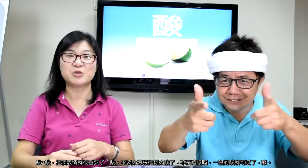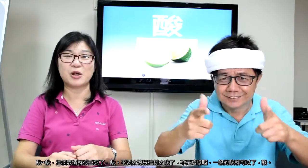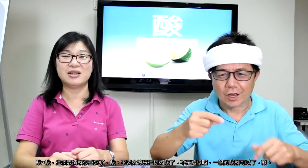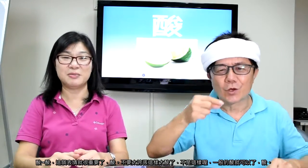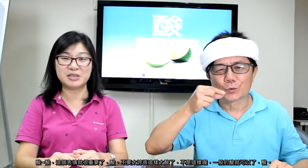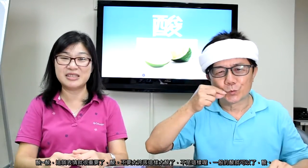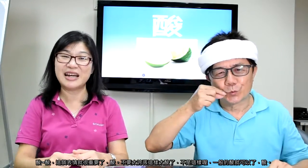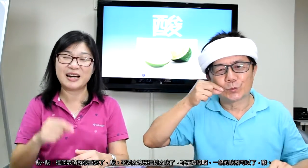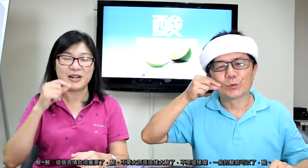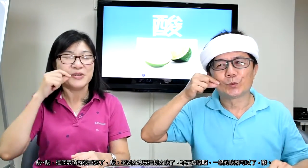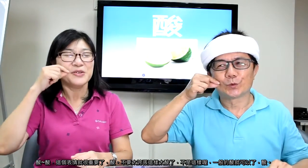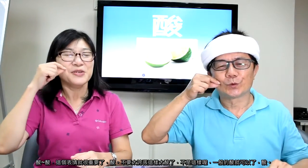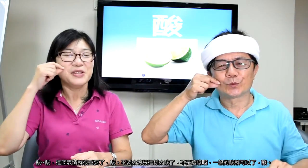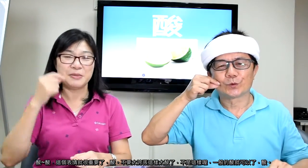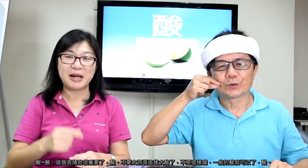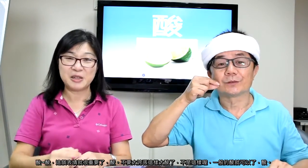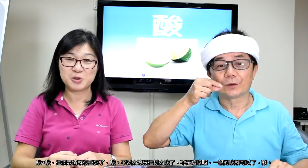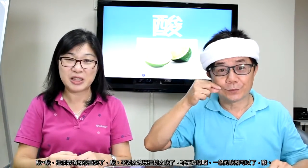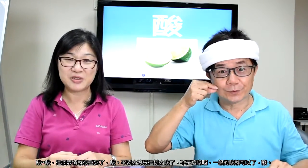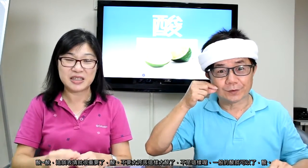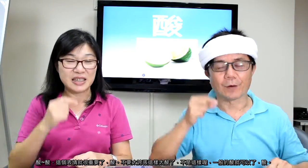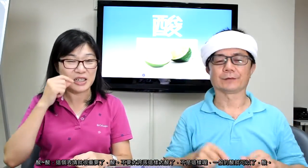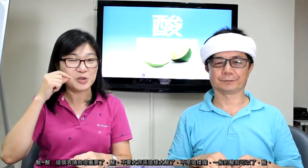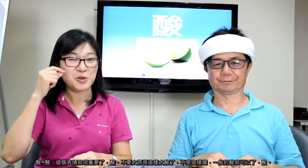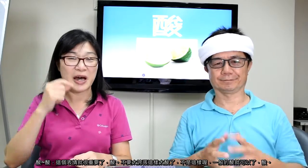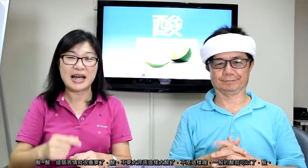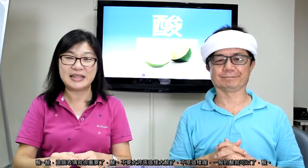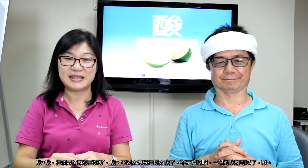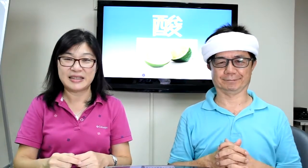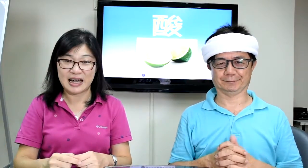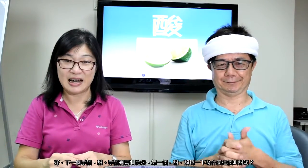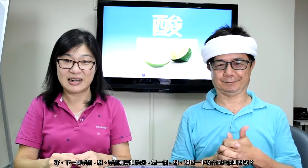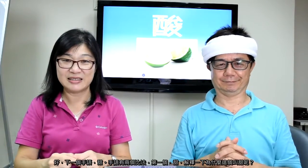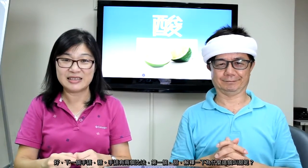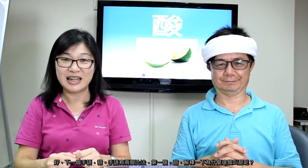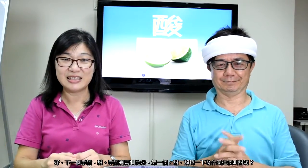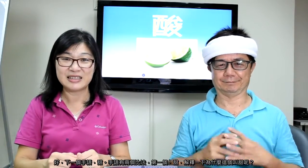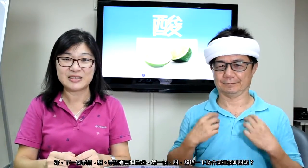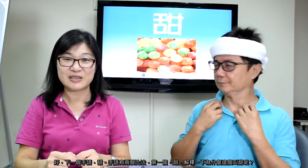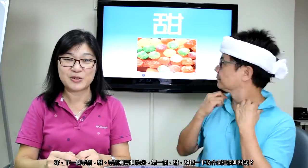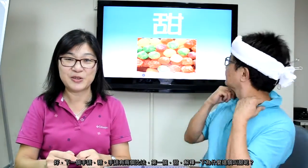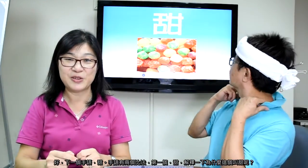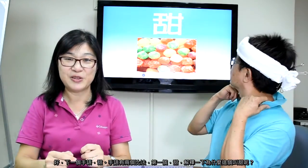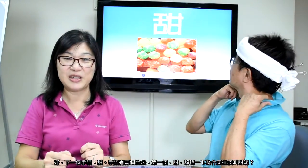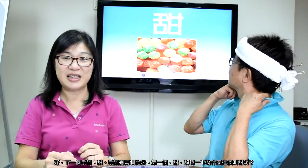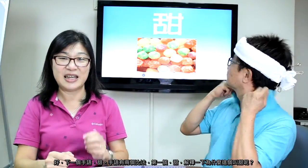酸了，不是这样哦，一般的酸就可以了。酸，好，下一个手语，